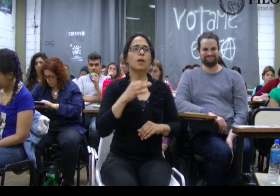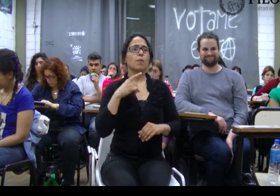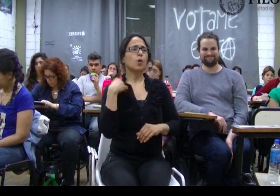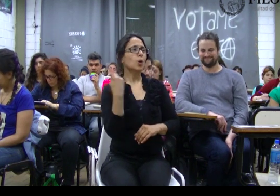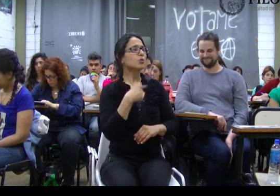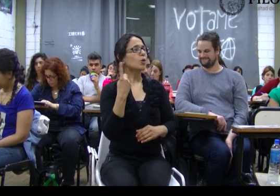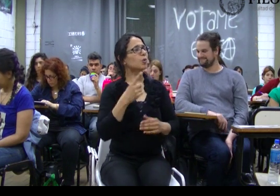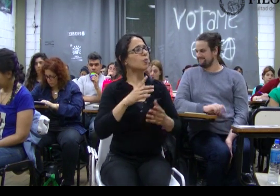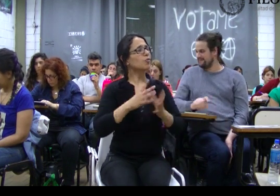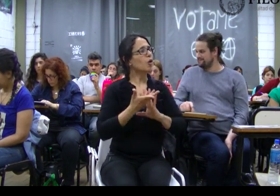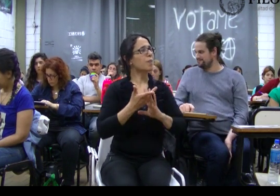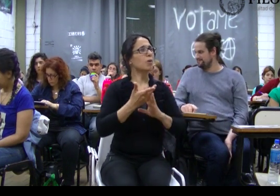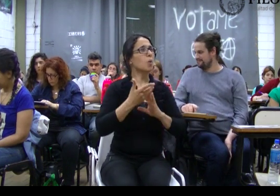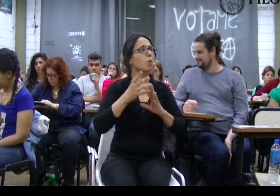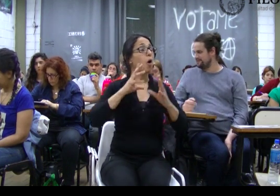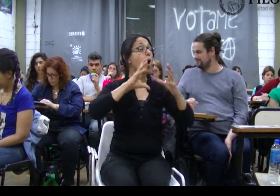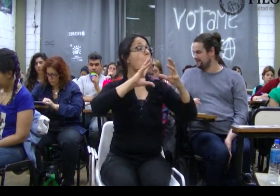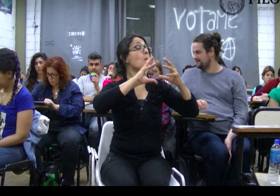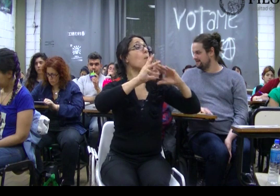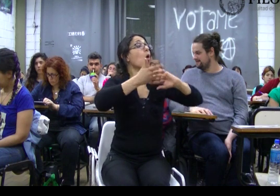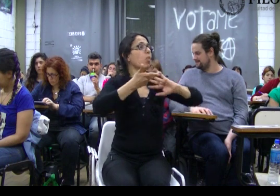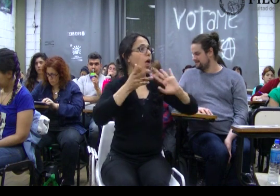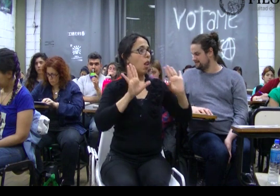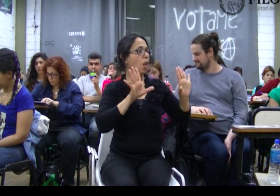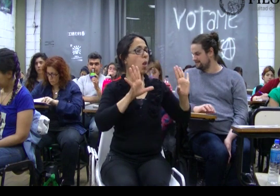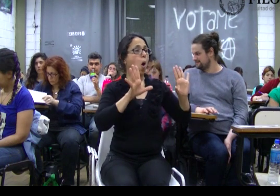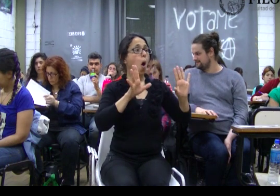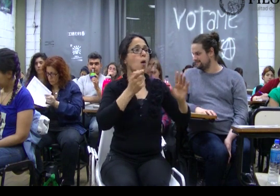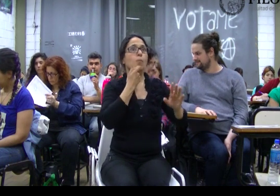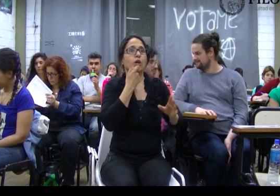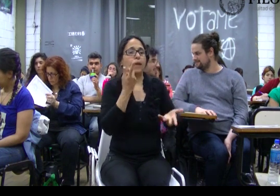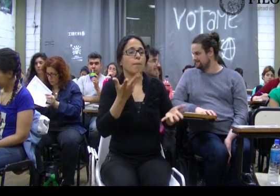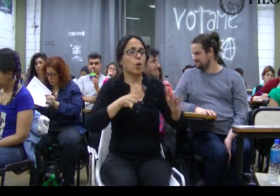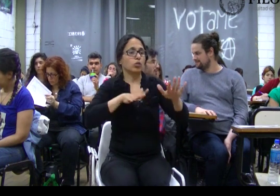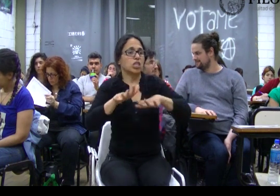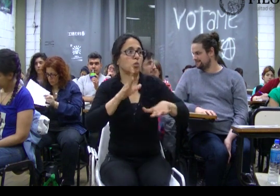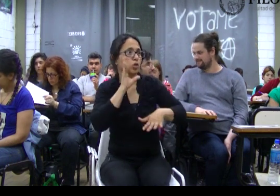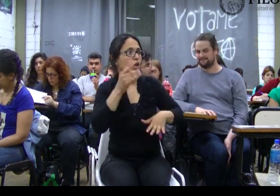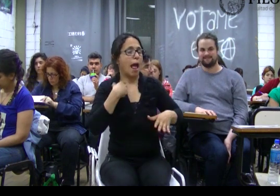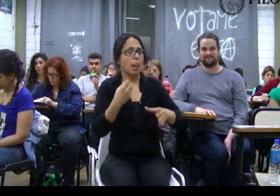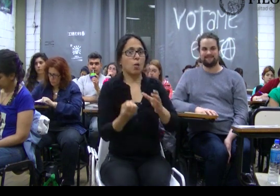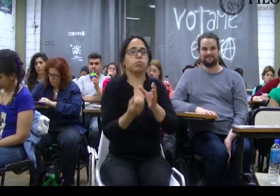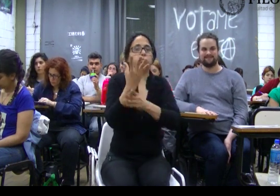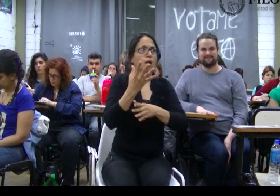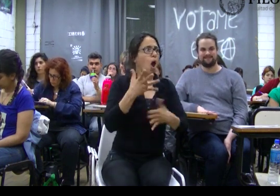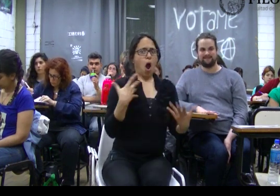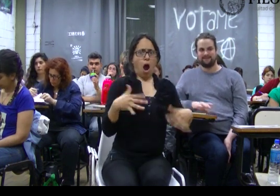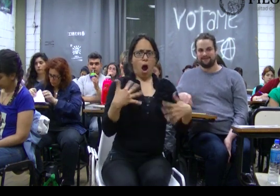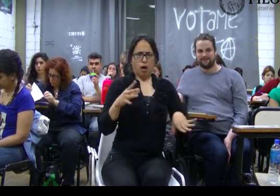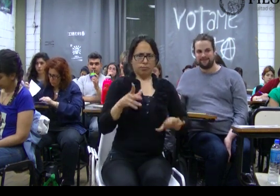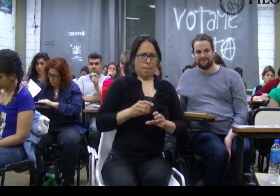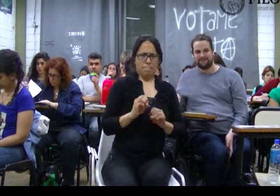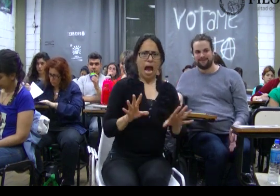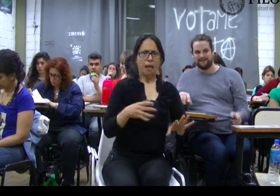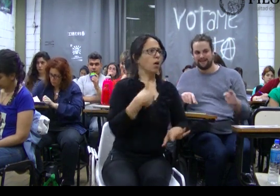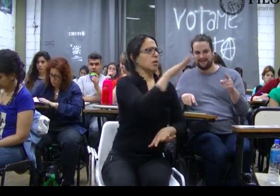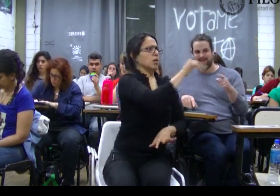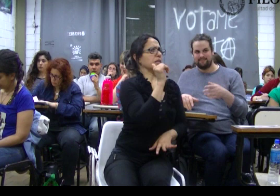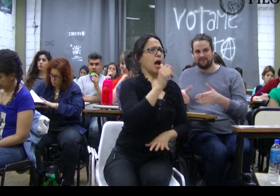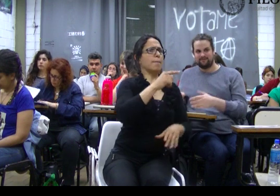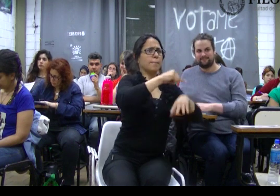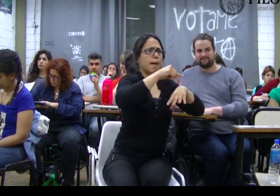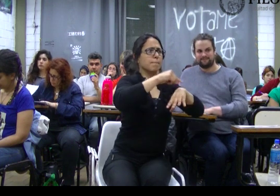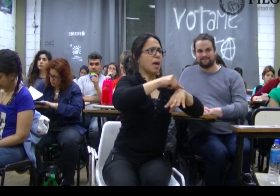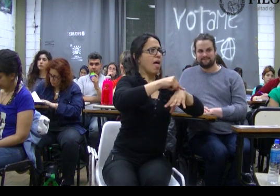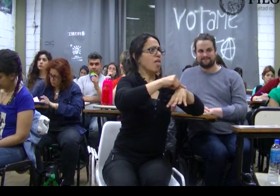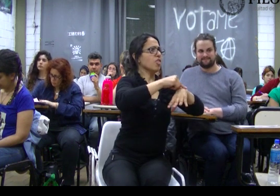modelo donde aparecía este hecho que rompía en el aula y se llamaba al médico de la salita del hospital más cercano